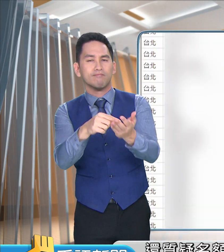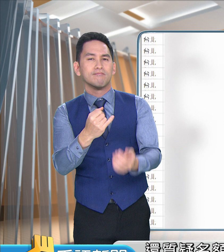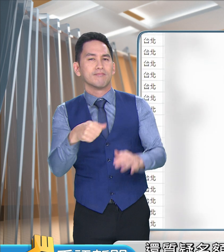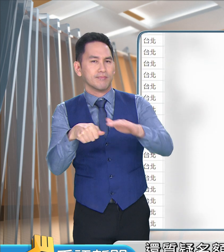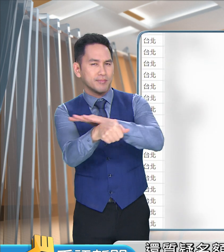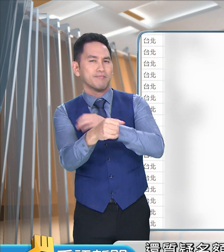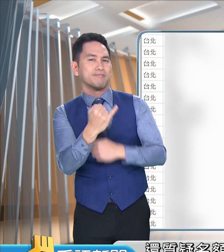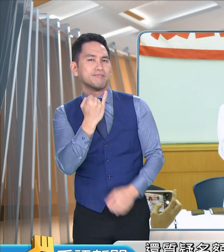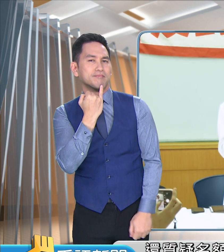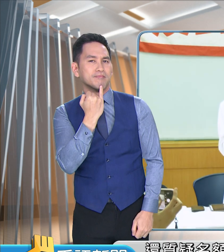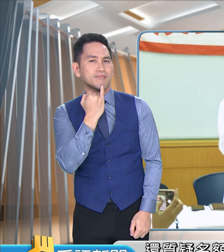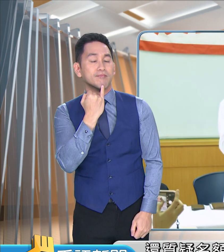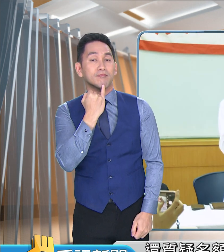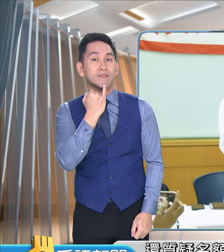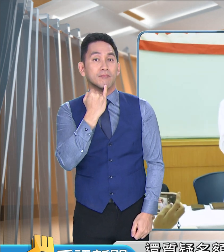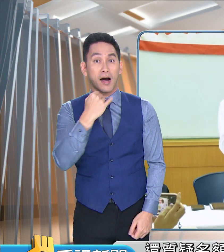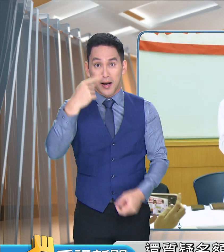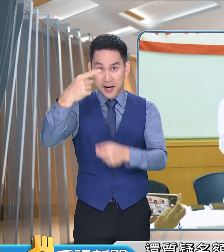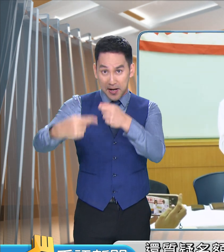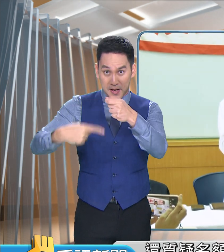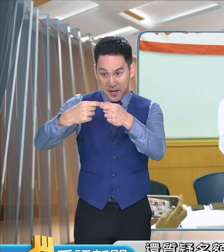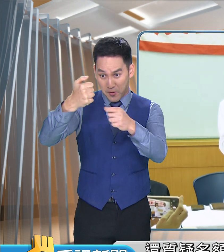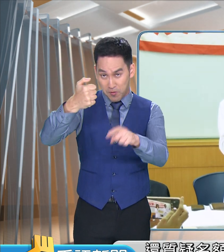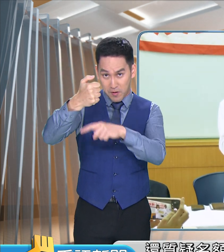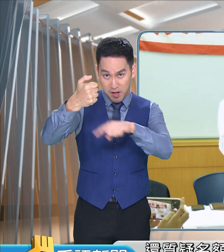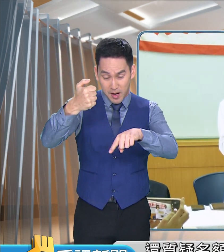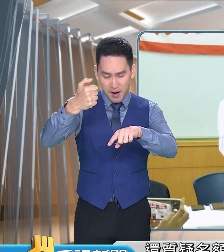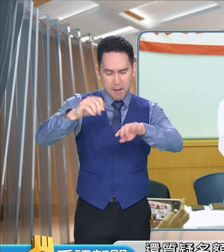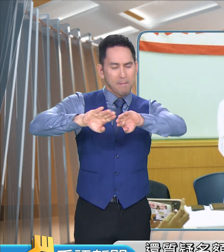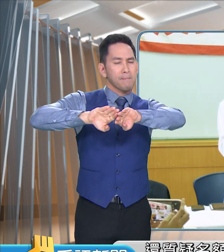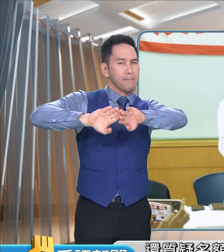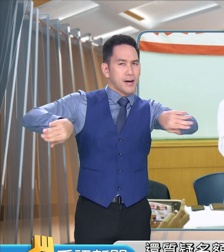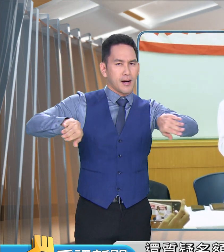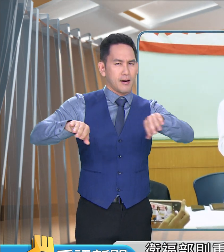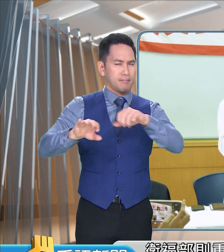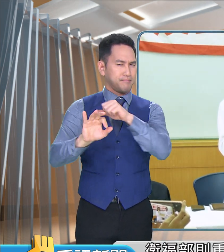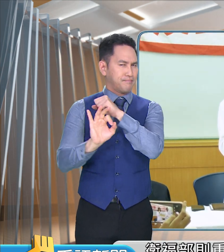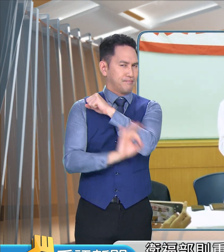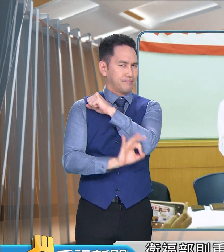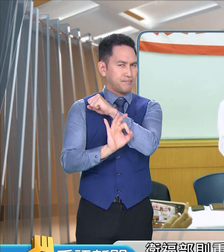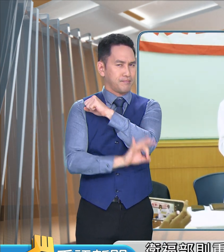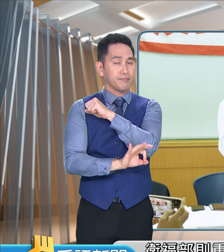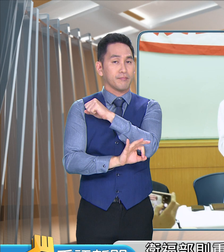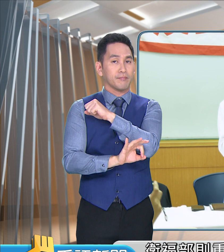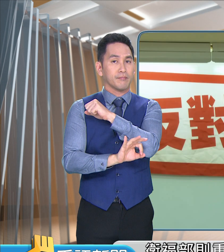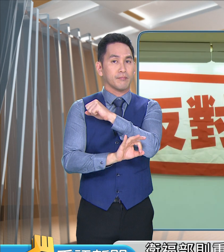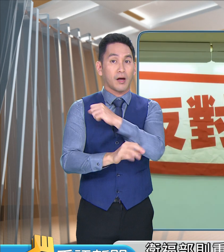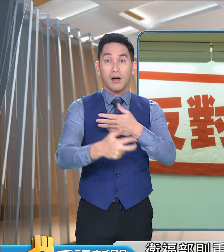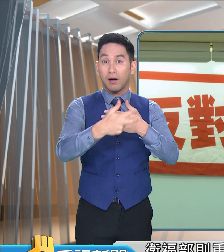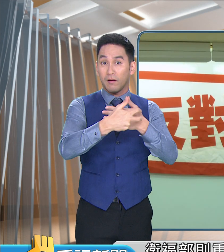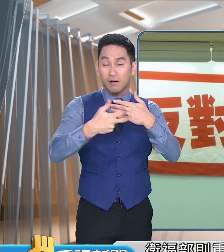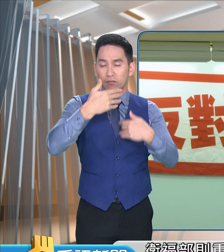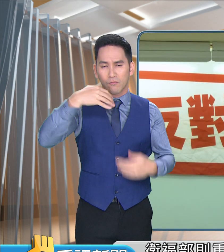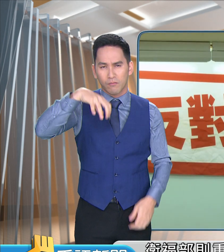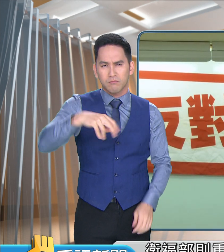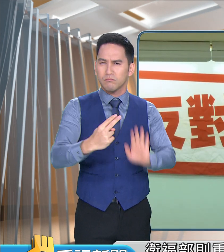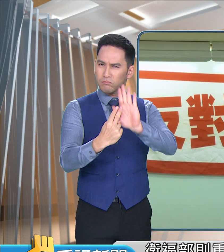每年公告的50名外。而卫福部则是重申，近期将会公